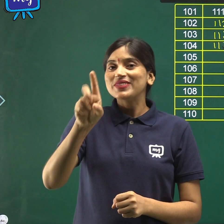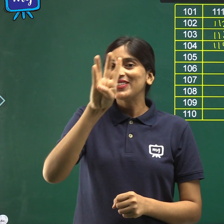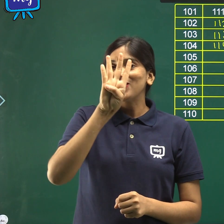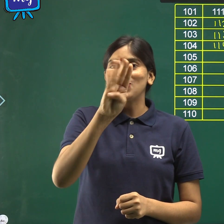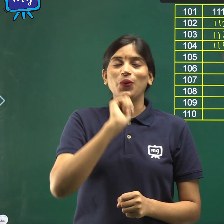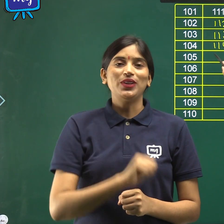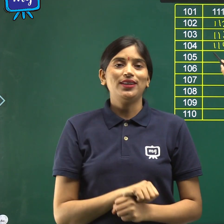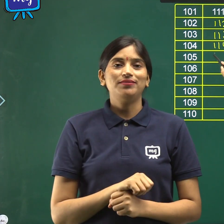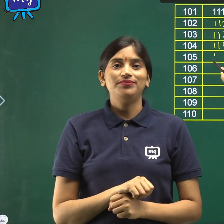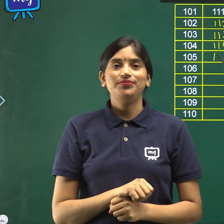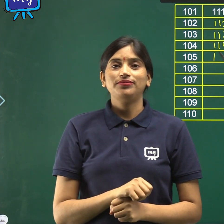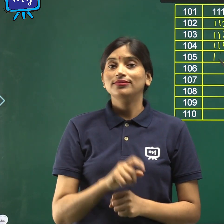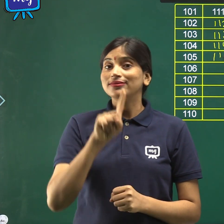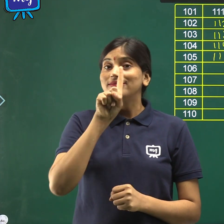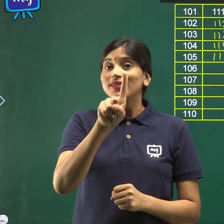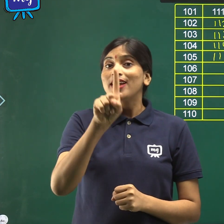114,